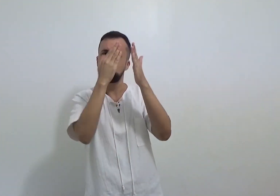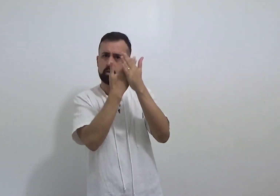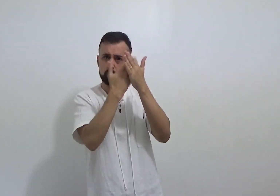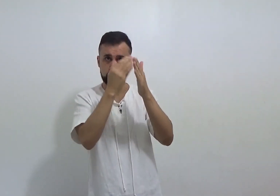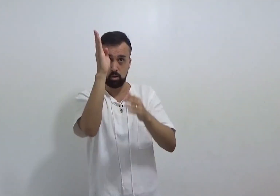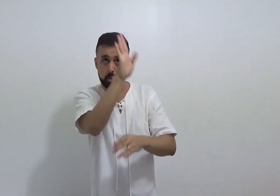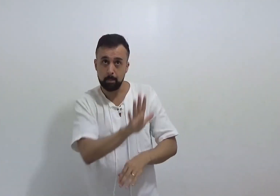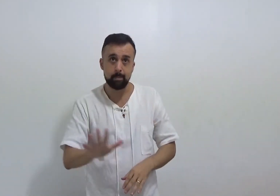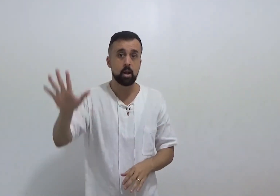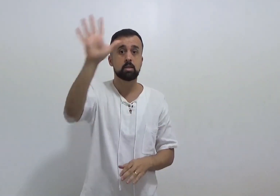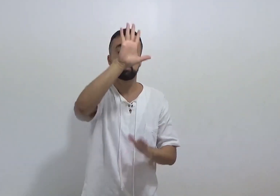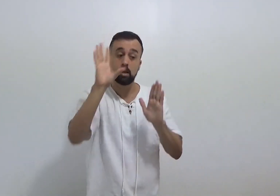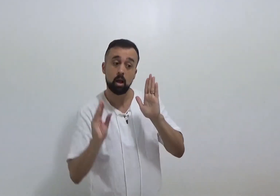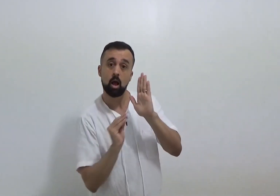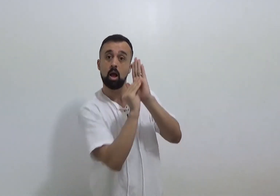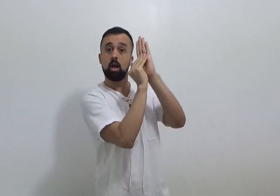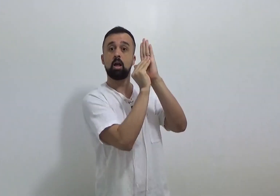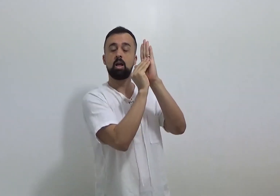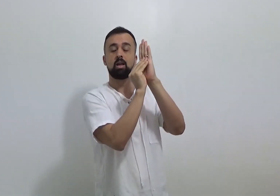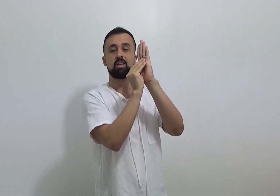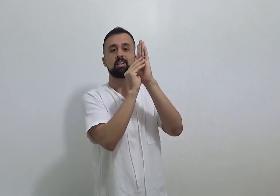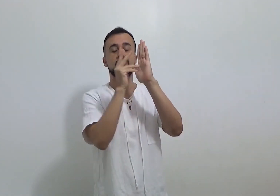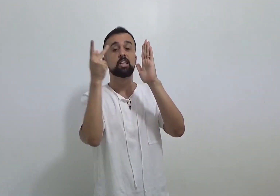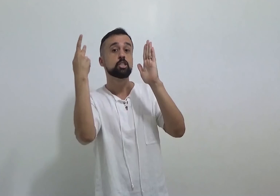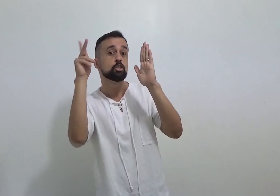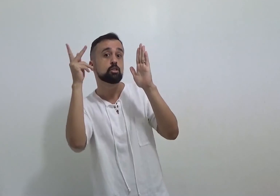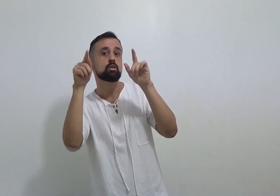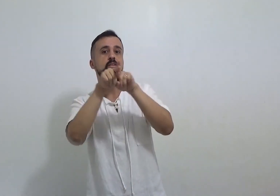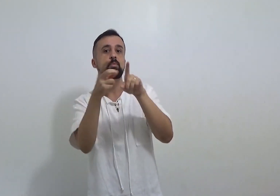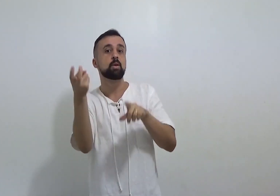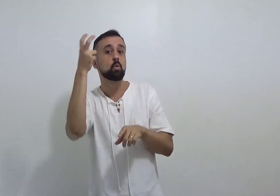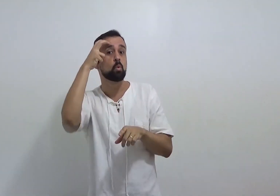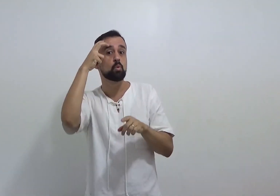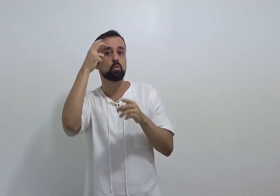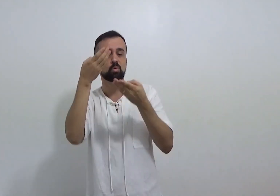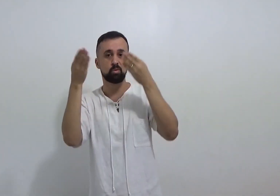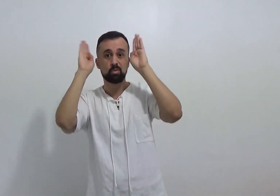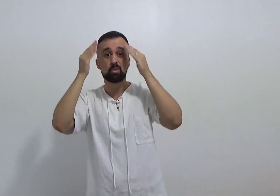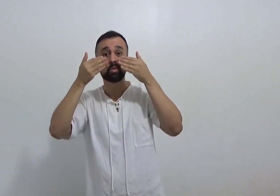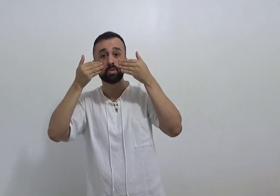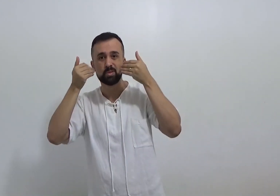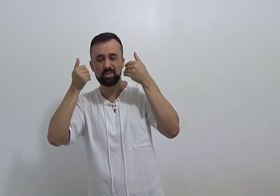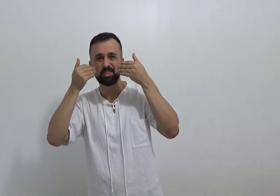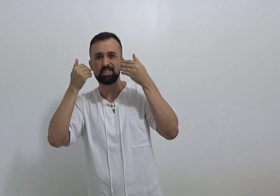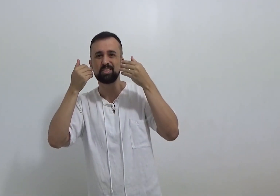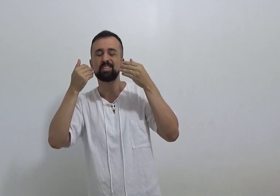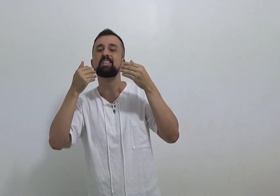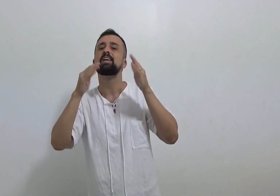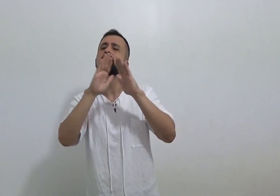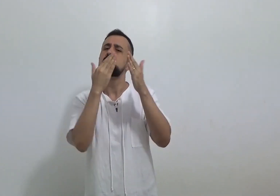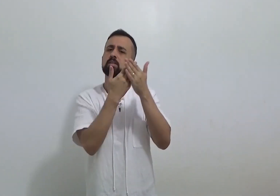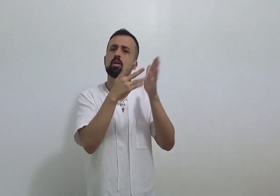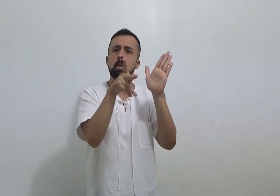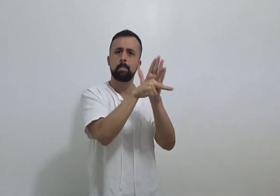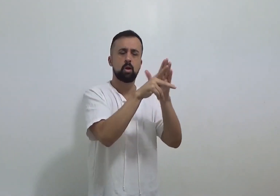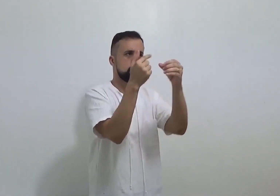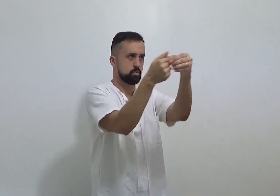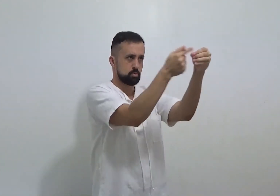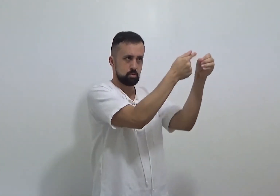LDB, acrescentando ao currículo escolar nacional a história e cultura